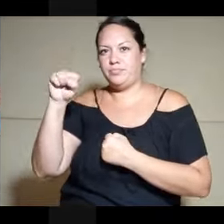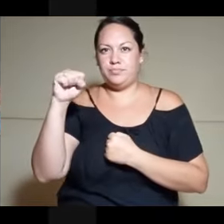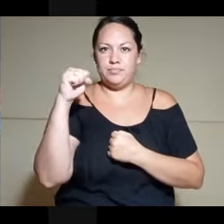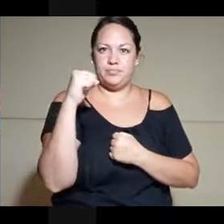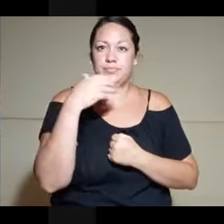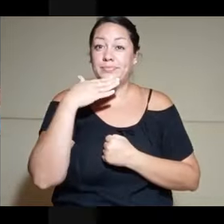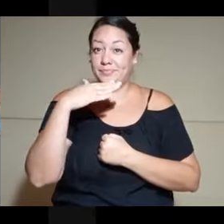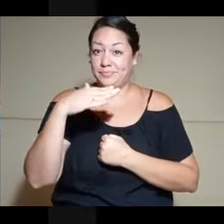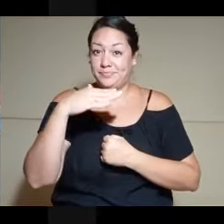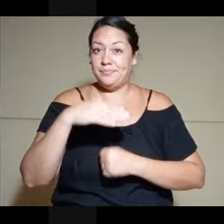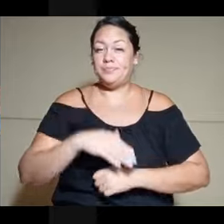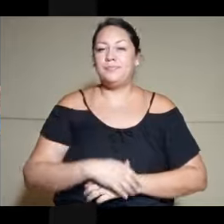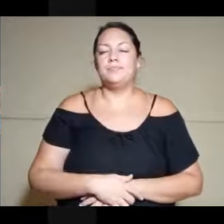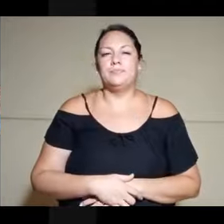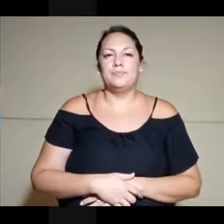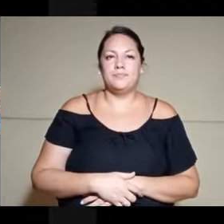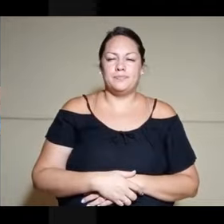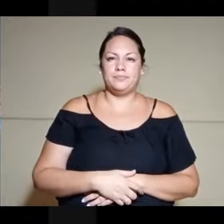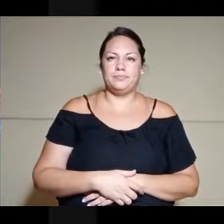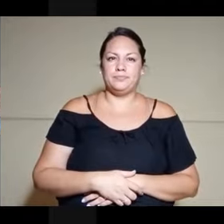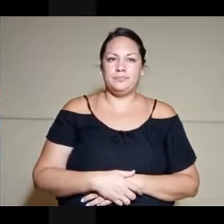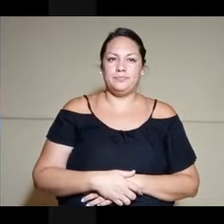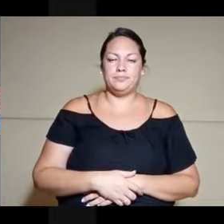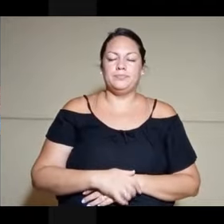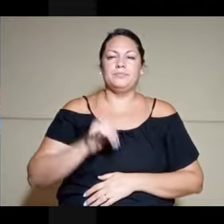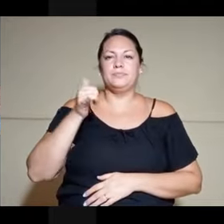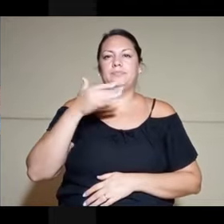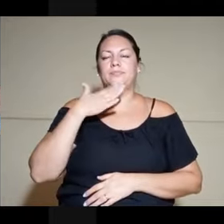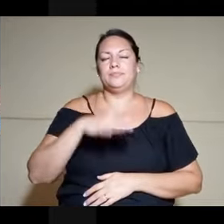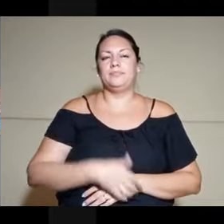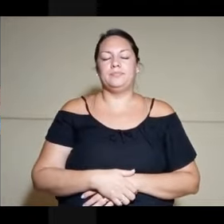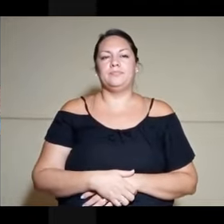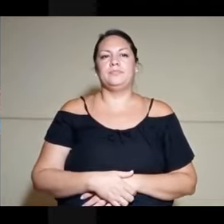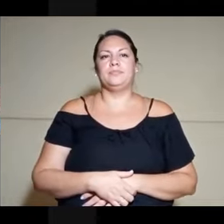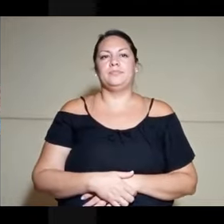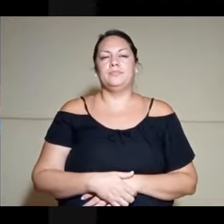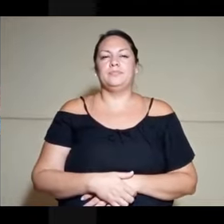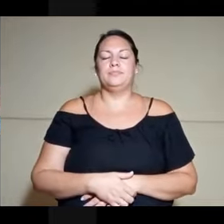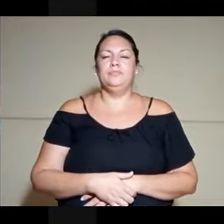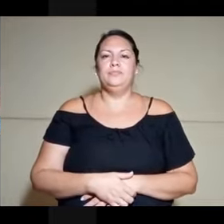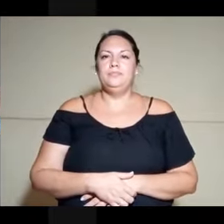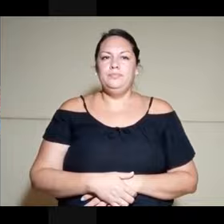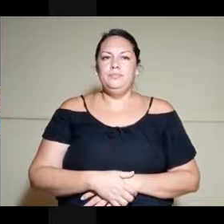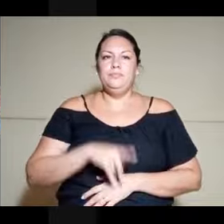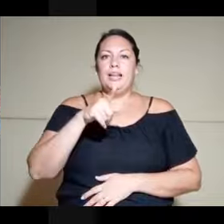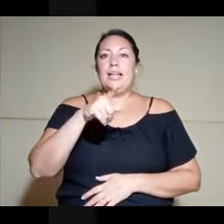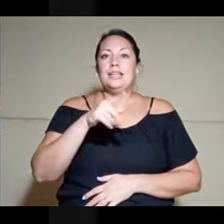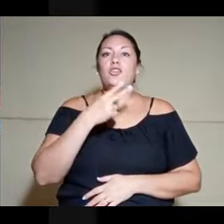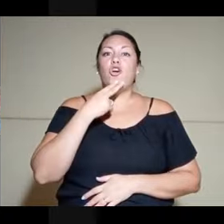los principales músculos del cuello para poder girar y sostener la cabeza erguida, ¿se entiende? Bien, eso hace